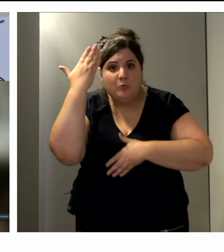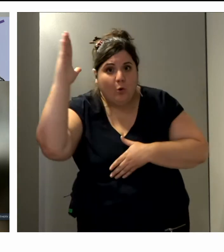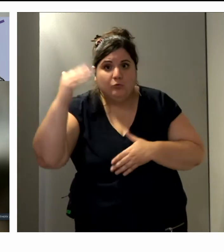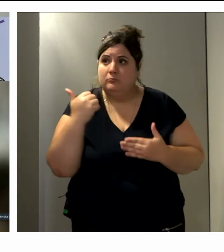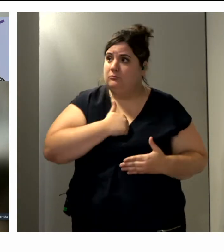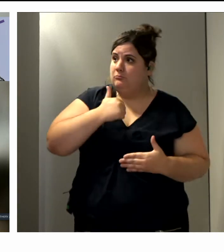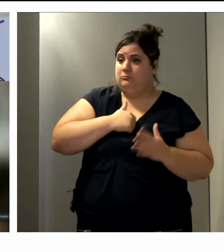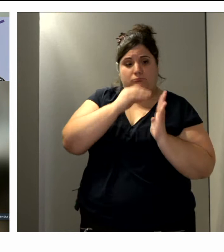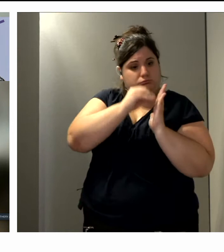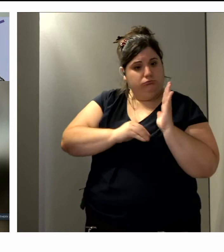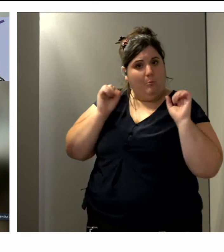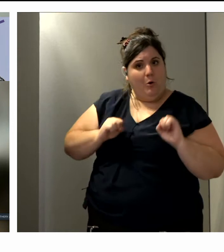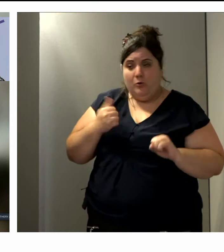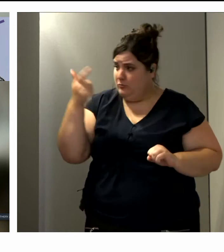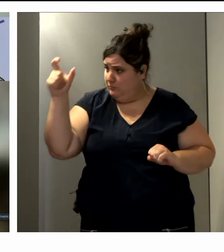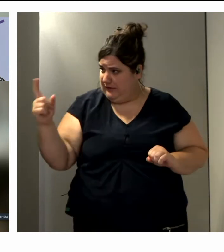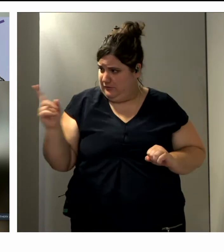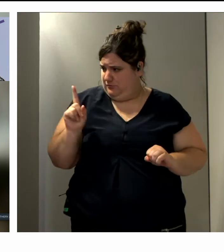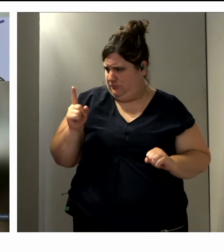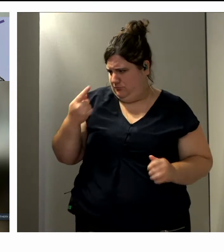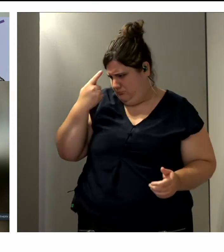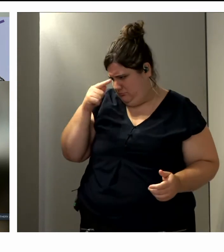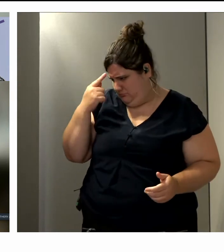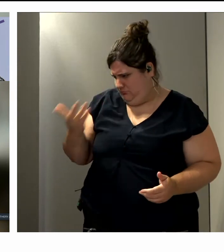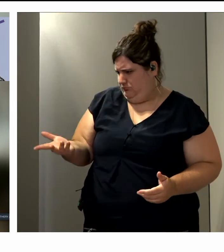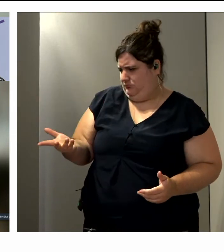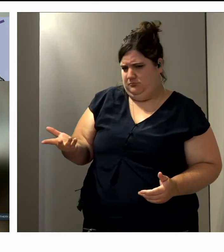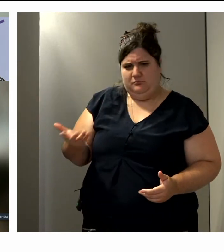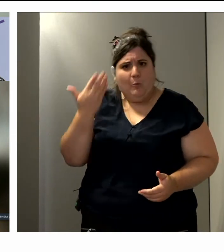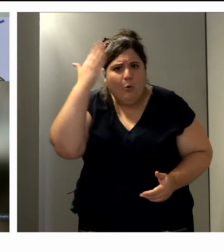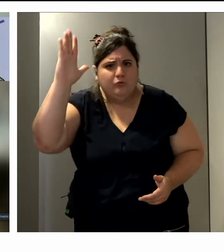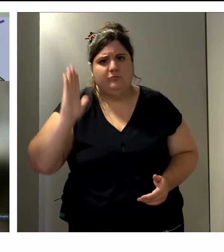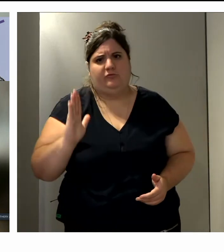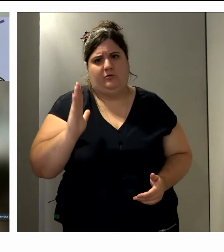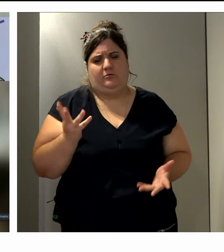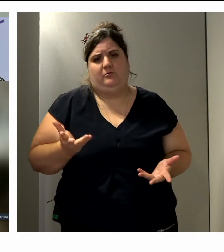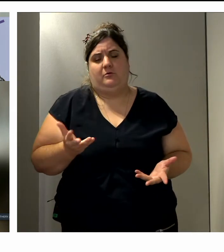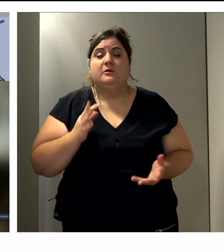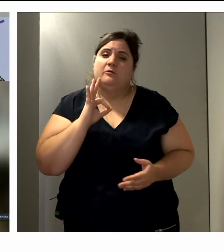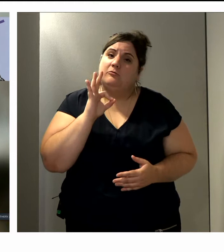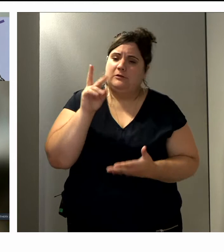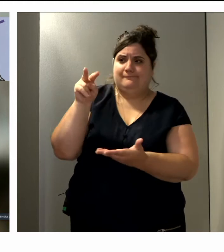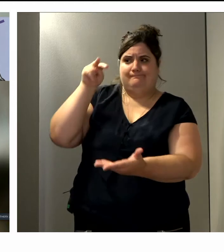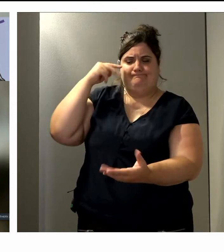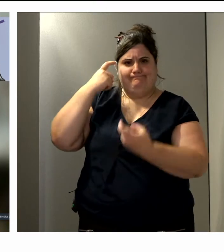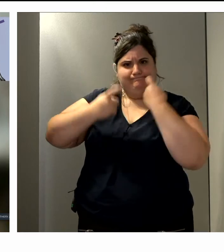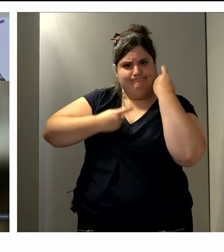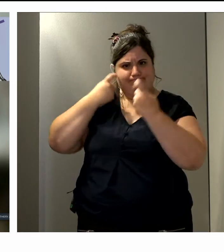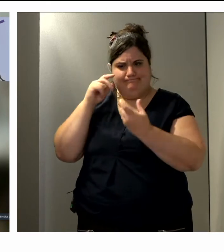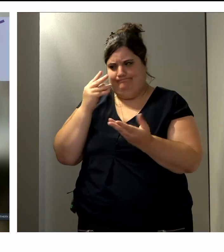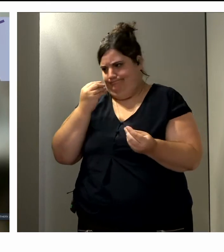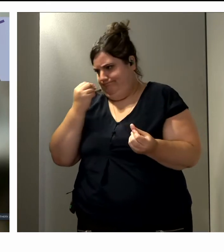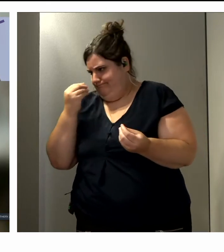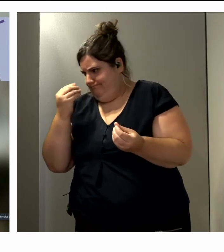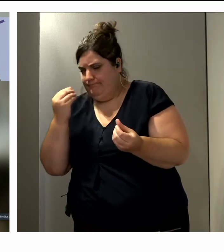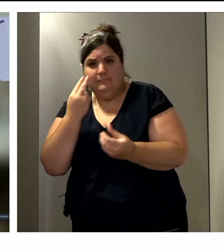prendre ses notes, n'aura peut-être pas besoin de ce type d'aide, mais d'autres aides? Alors effectivement, ça demande peut-être une réflexion au